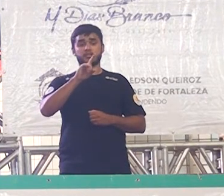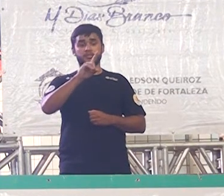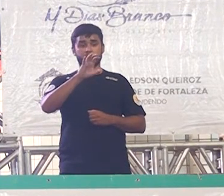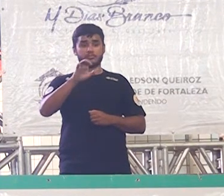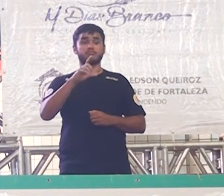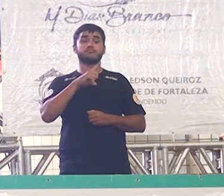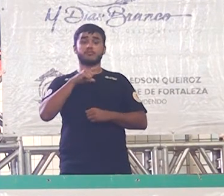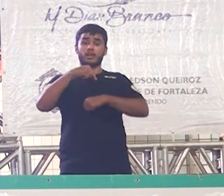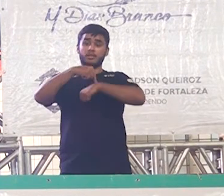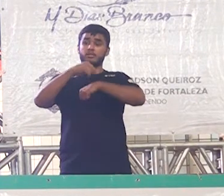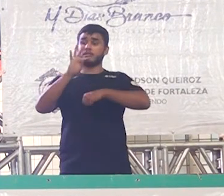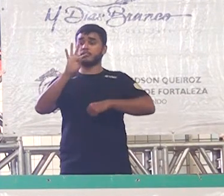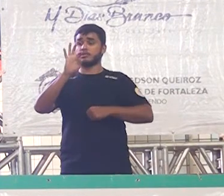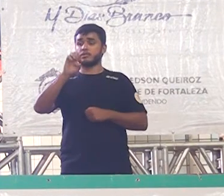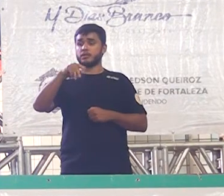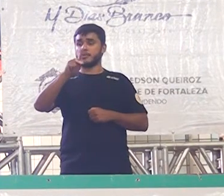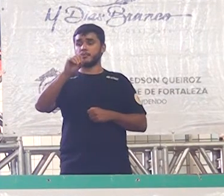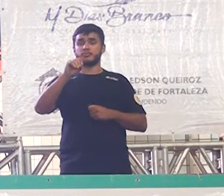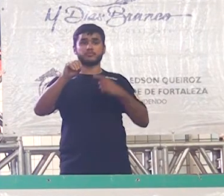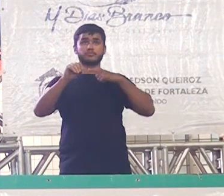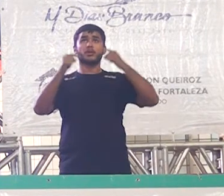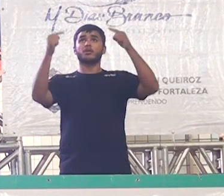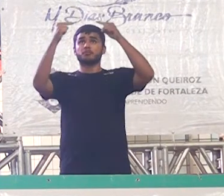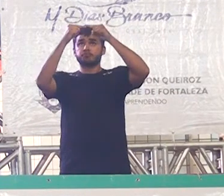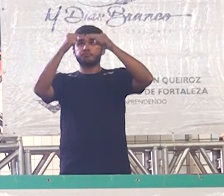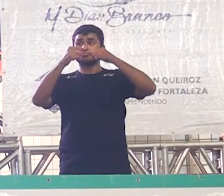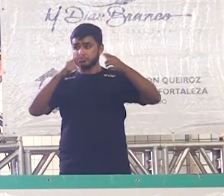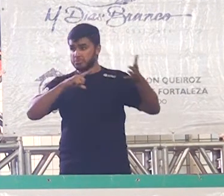tempo. Procura nos dados, tem?